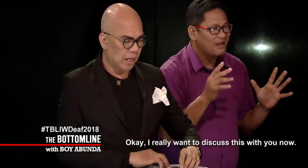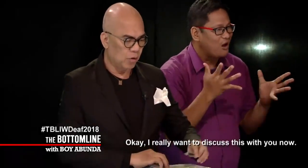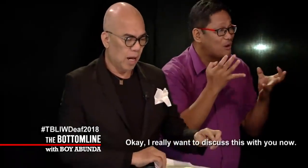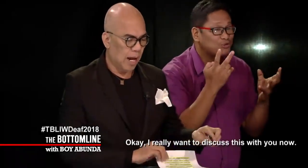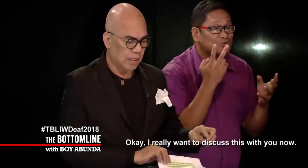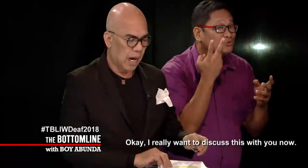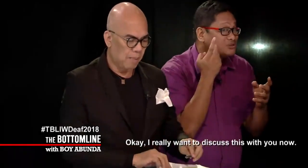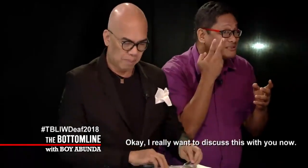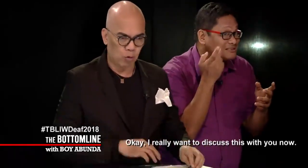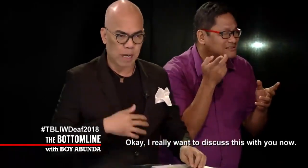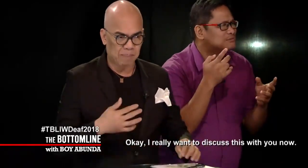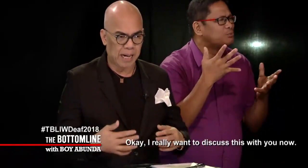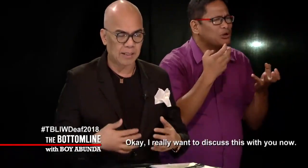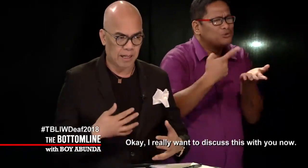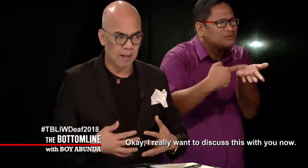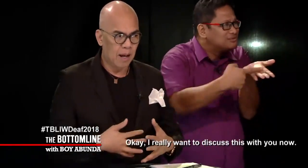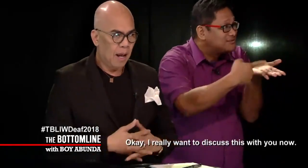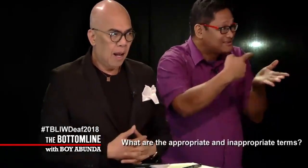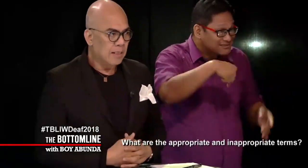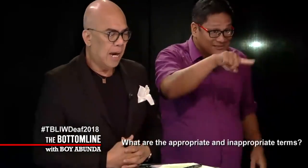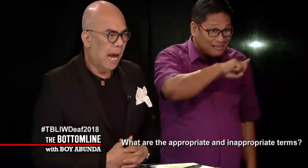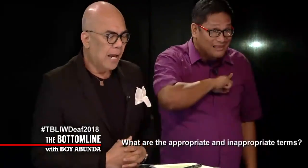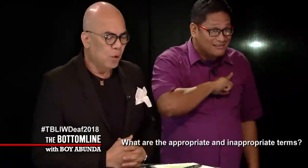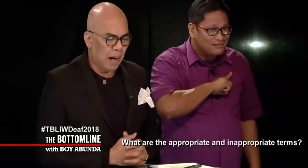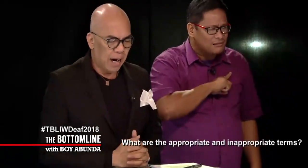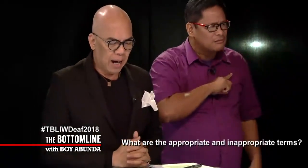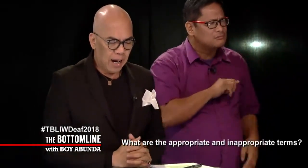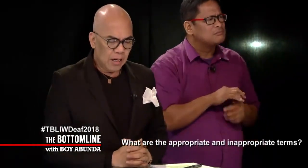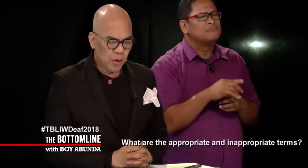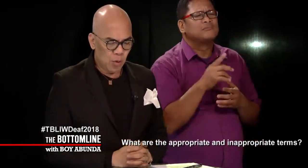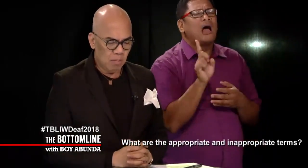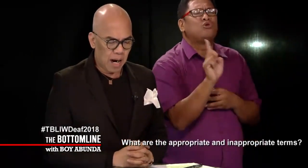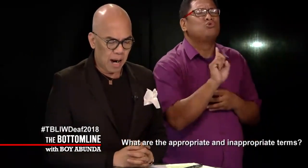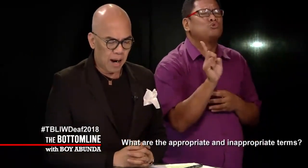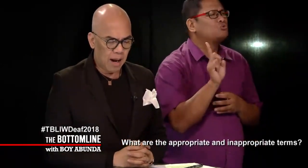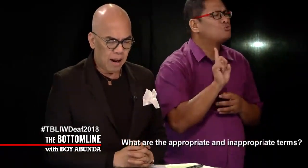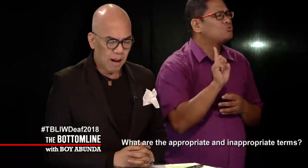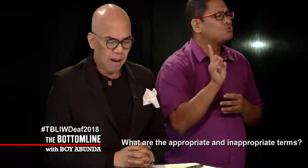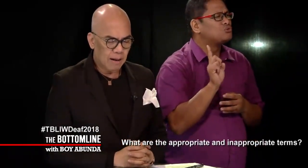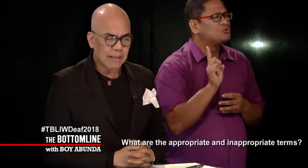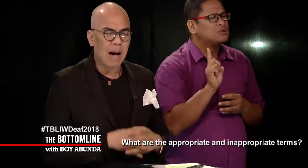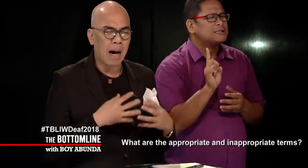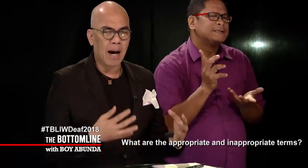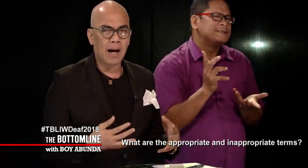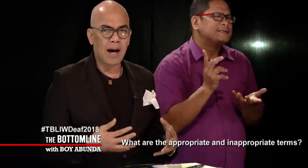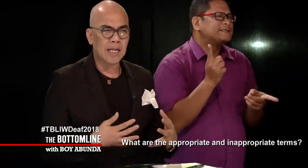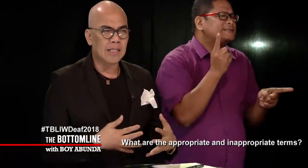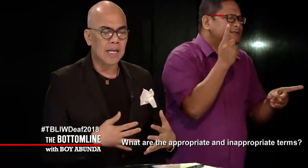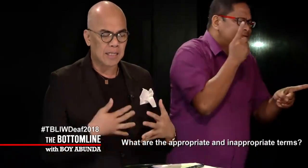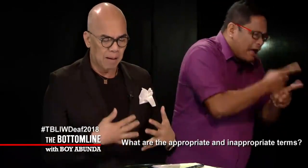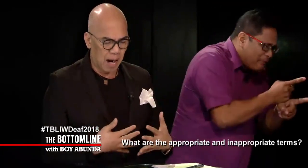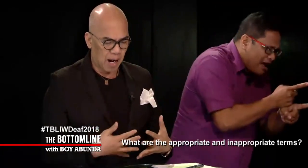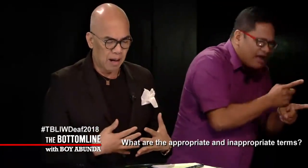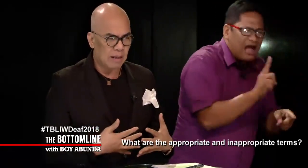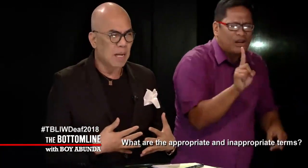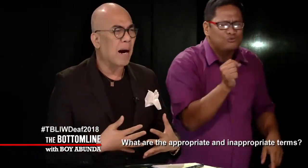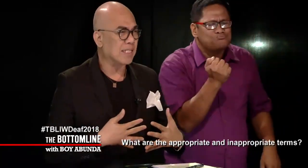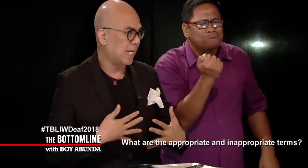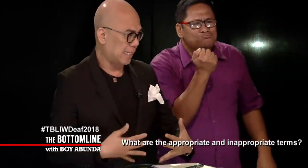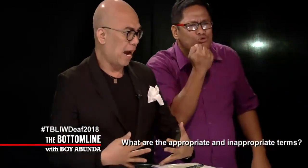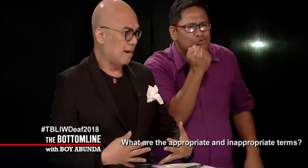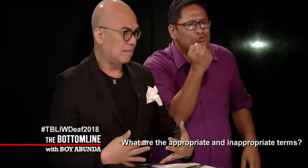marinig ngayon at mapag-usapan natin dahil ano ba yung mga tama at hindi tama